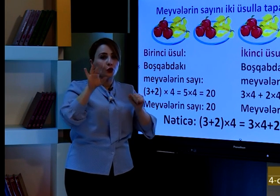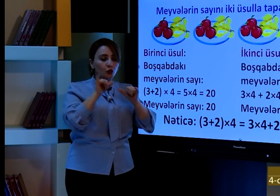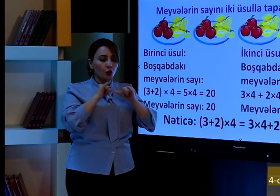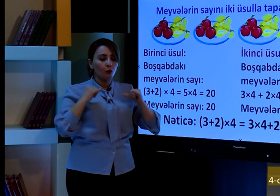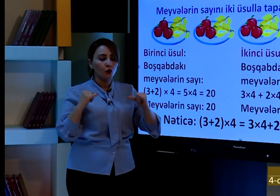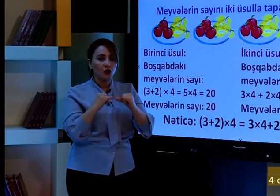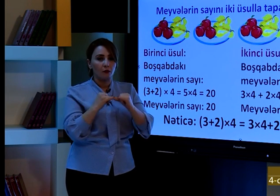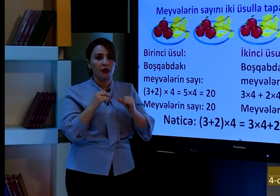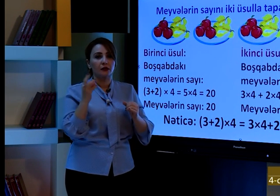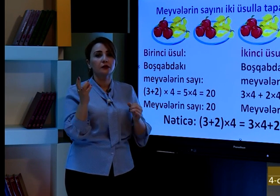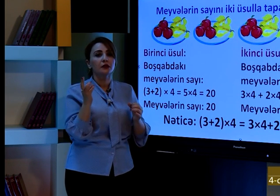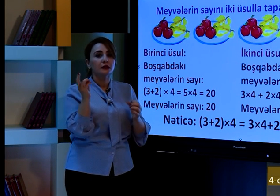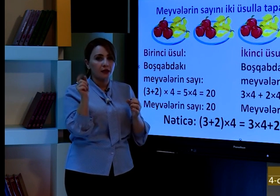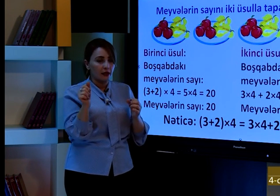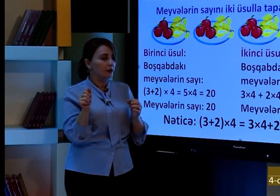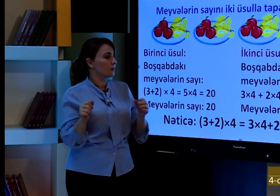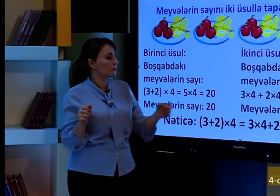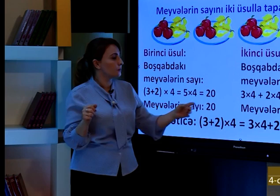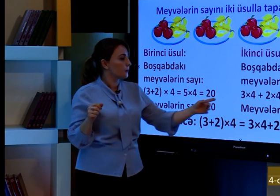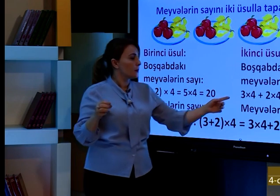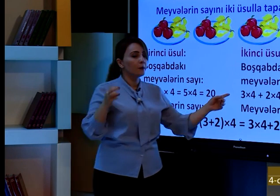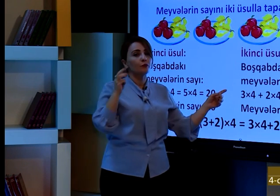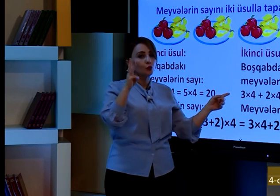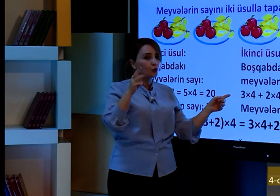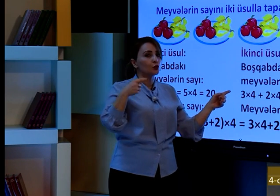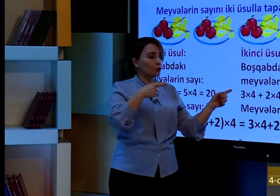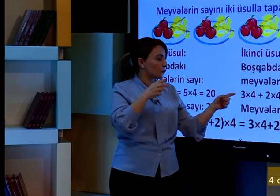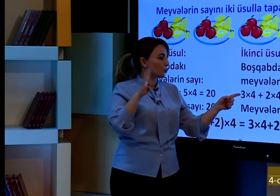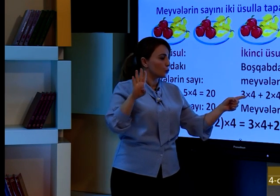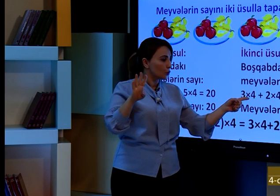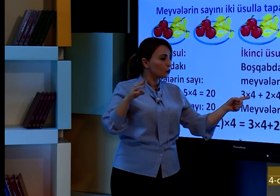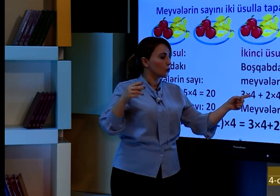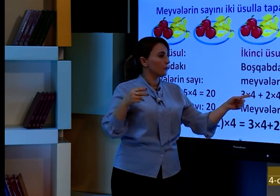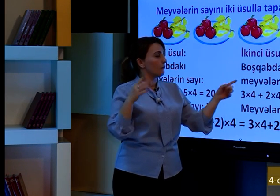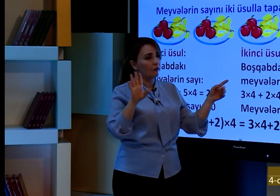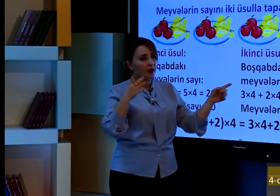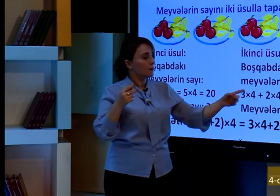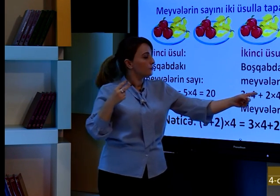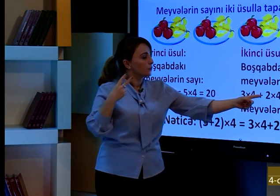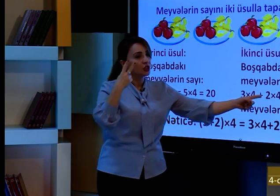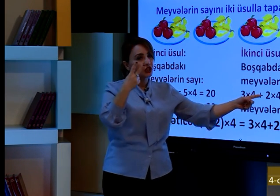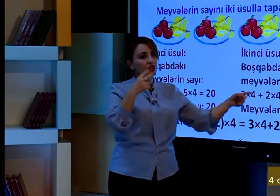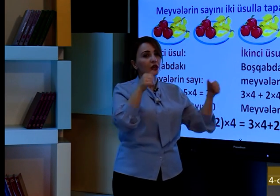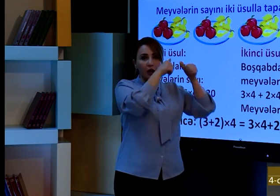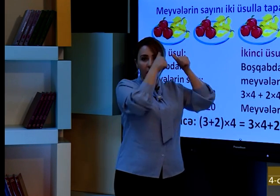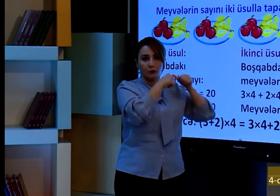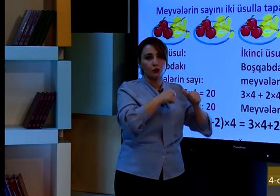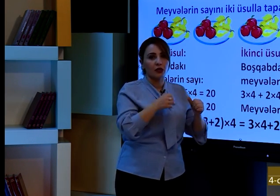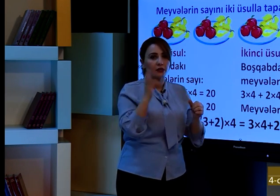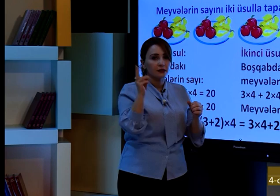4 boş qabların sayına. 3 vur 4 və 2 armudların